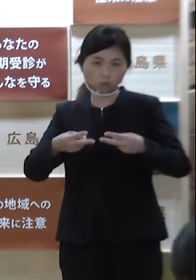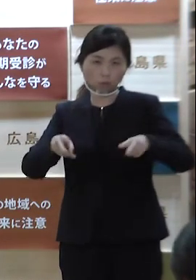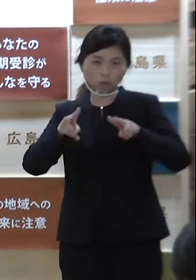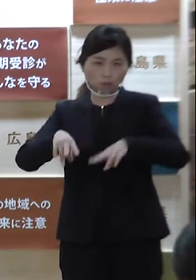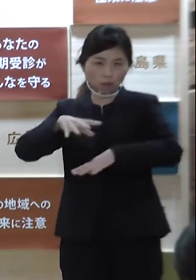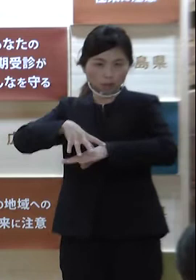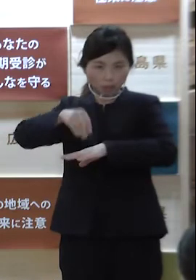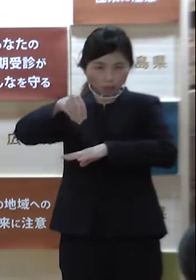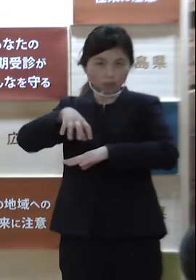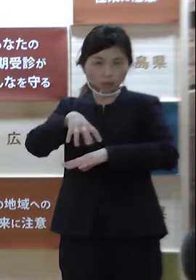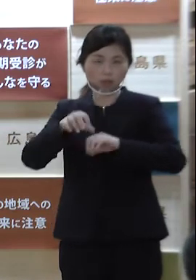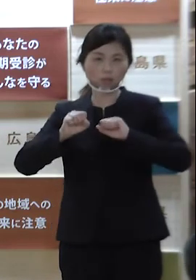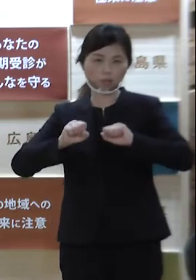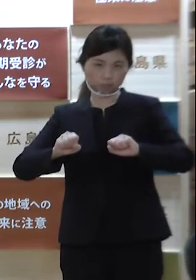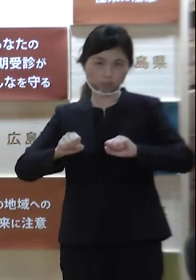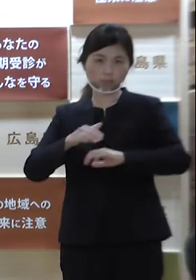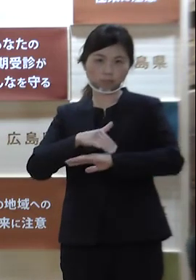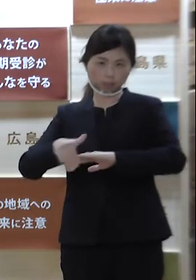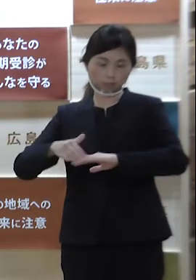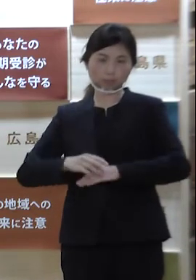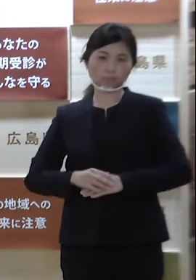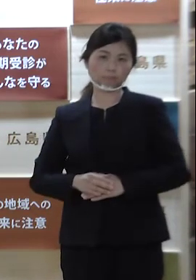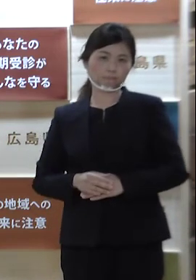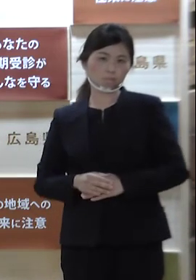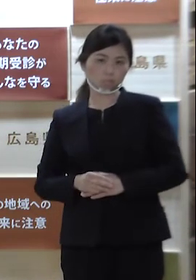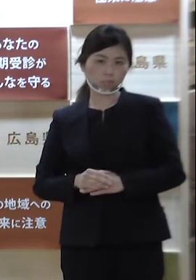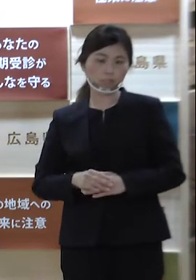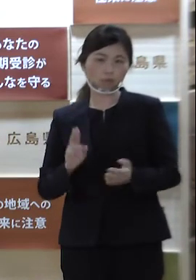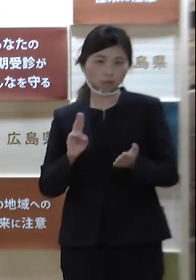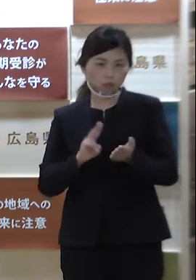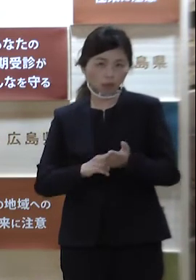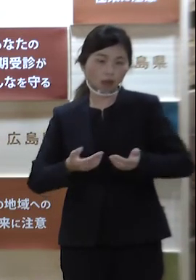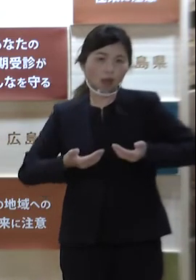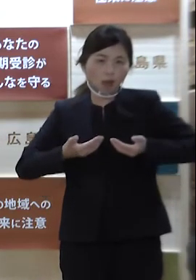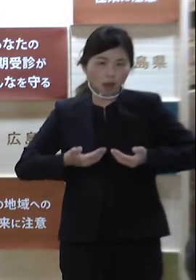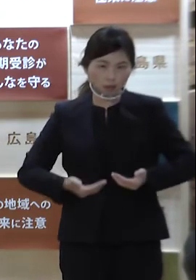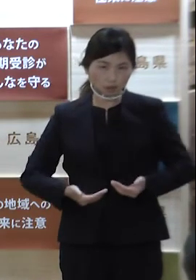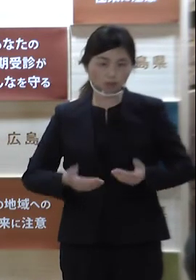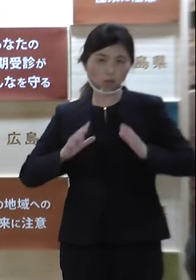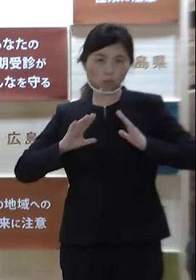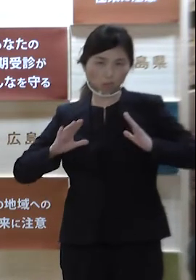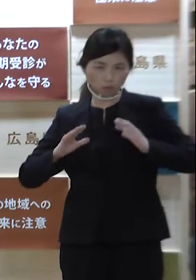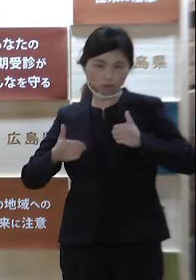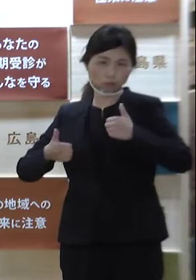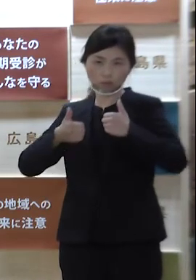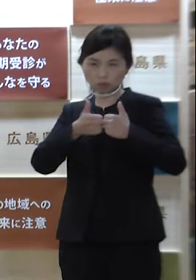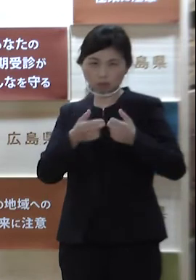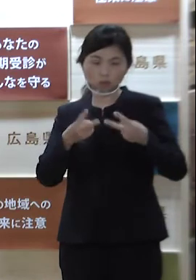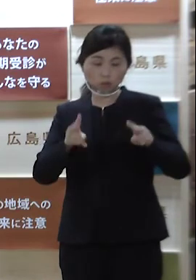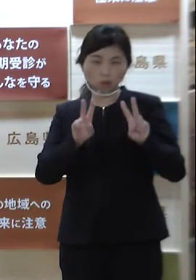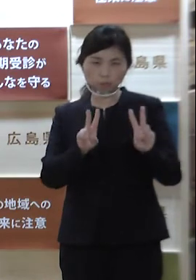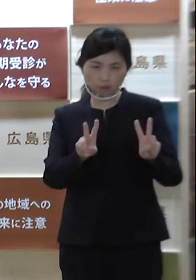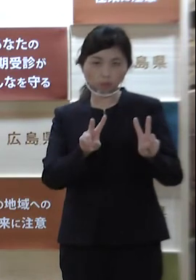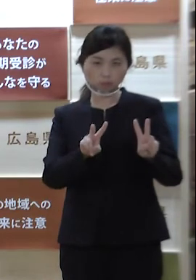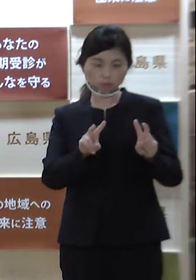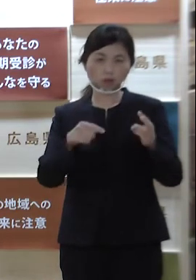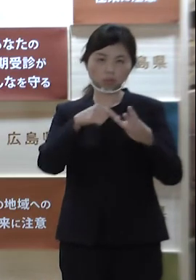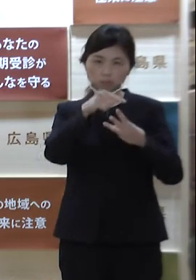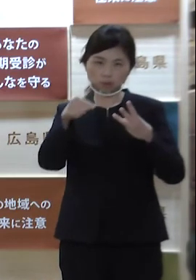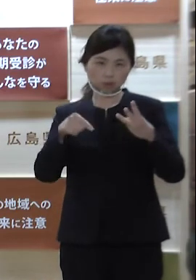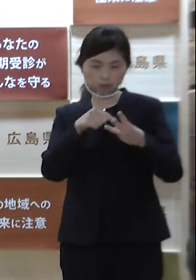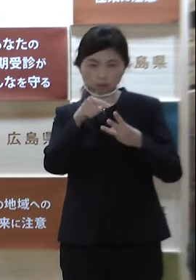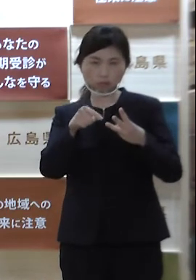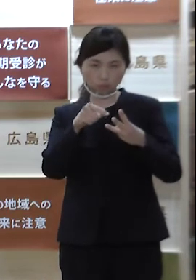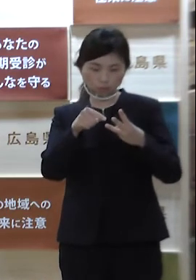に策定いたしました安心誇り挑戦広島ビジョンでは、施策を貫く3つの視点の1